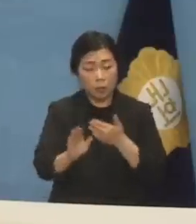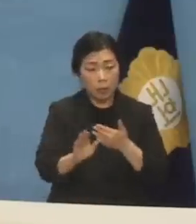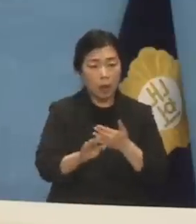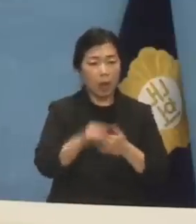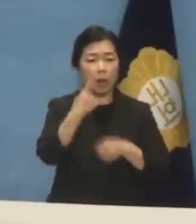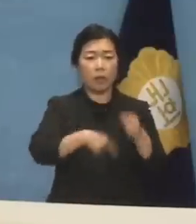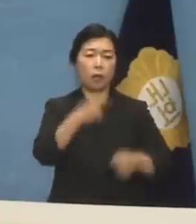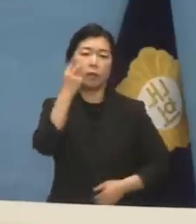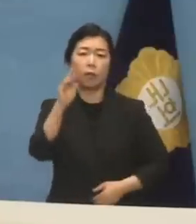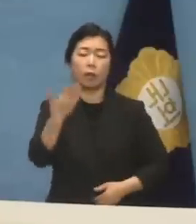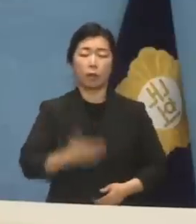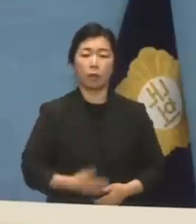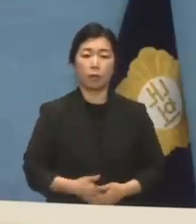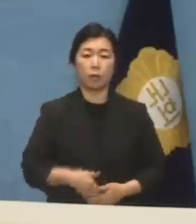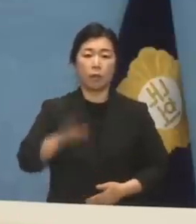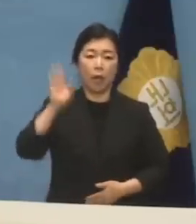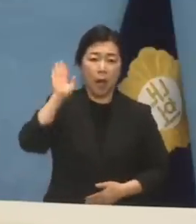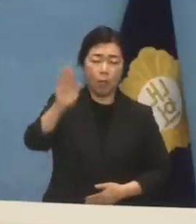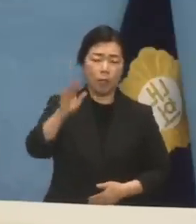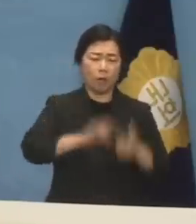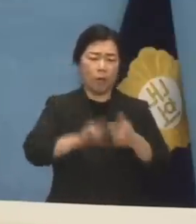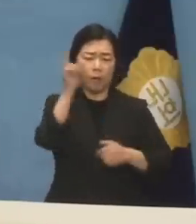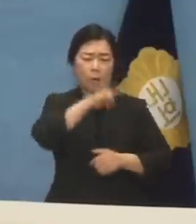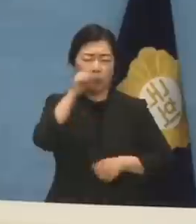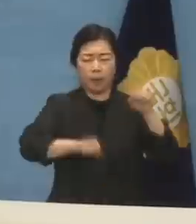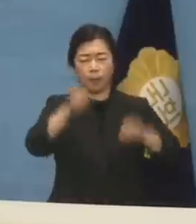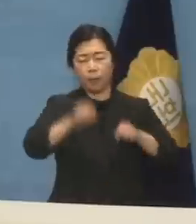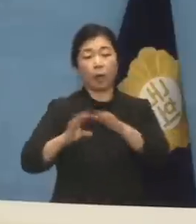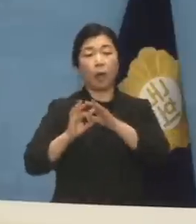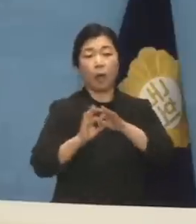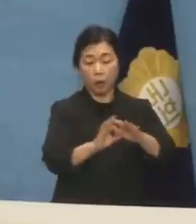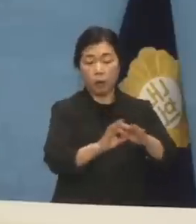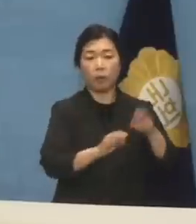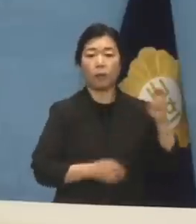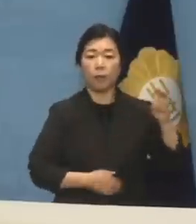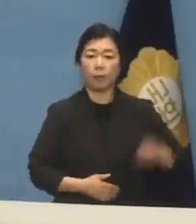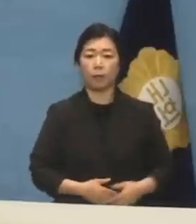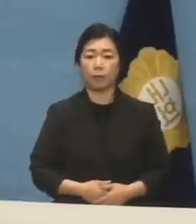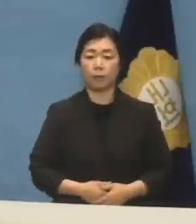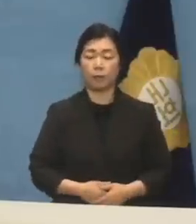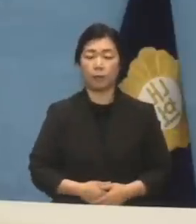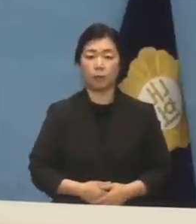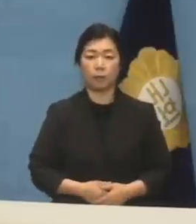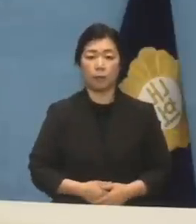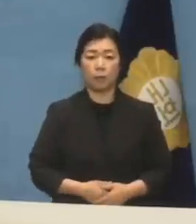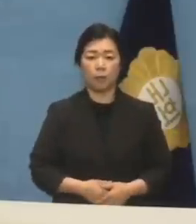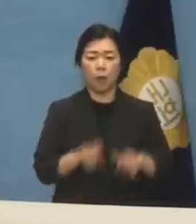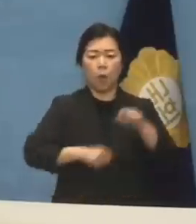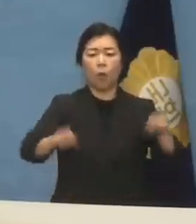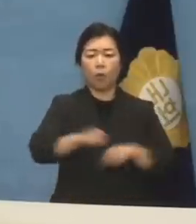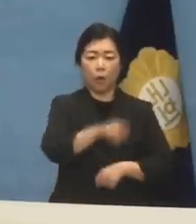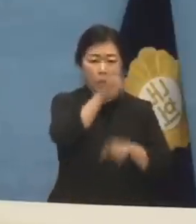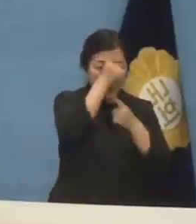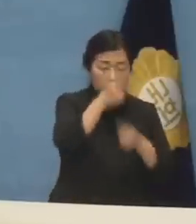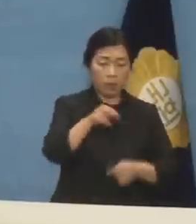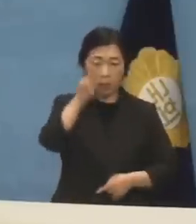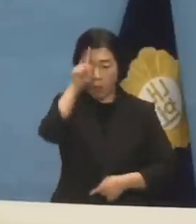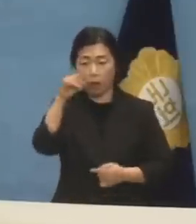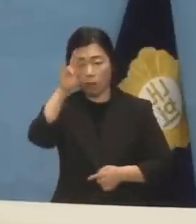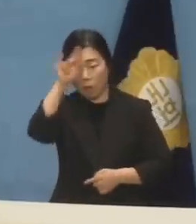지났습니다. 앞으로 나쁜 짓만 더할 게 분명합니다. 심지어 박근혜 이명박 때가 더 나았다는 탄식이 쏟아